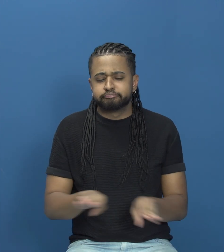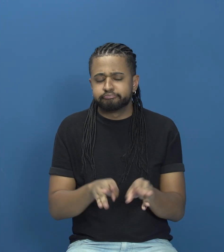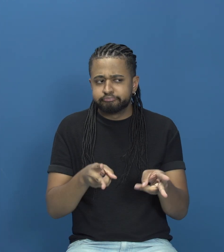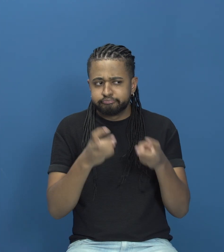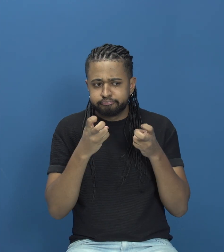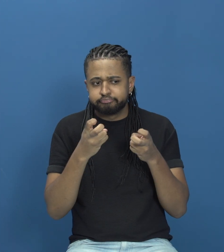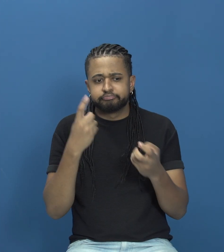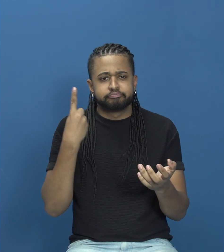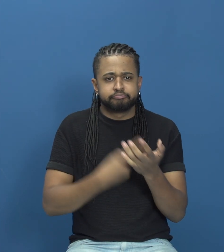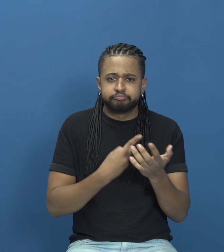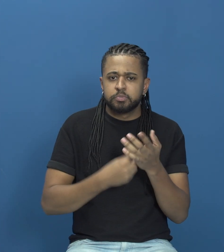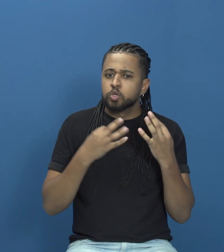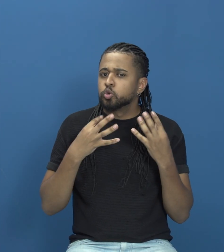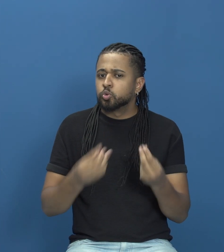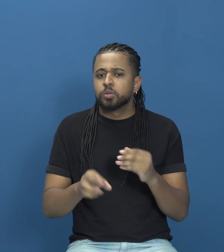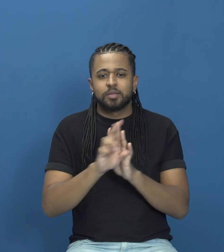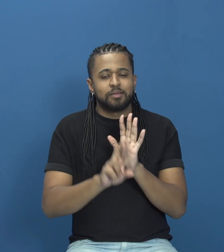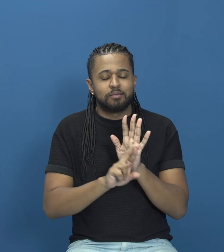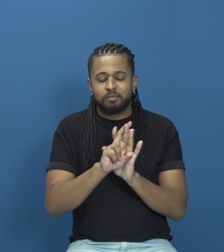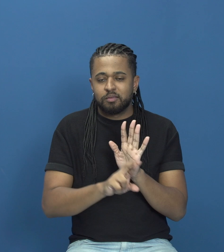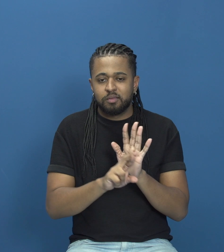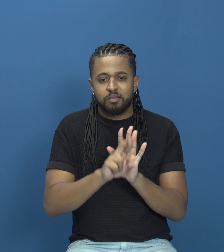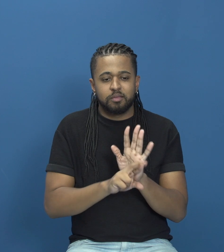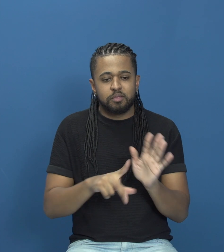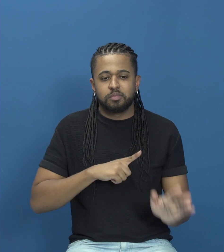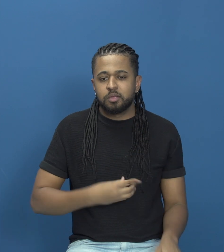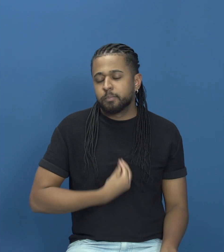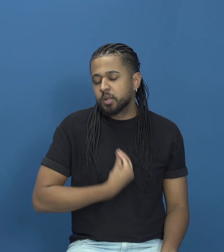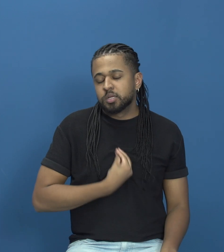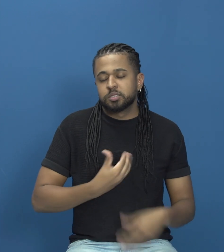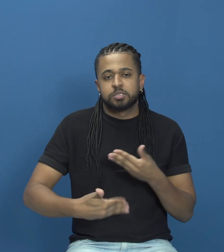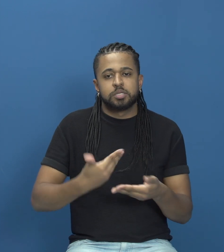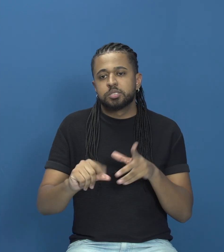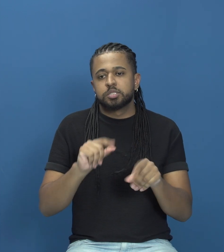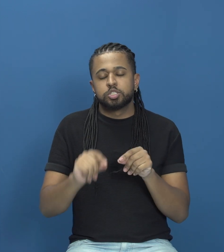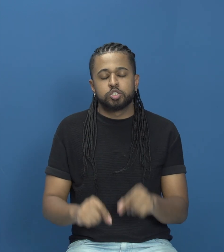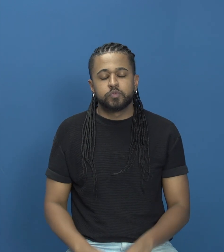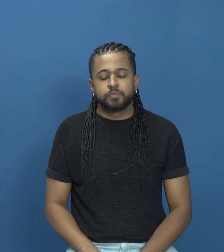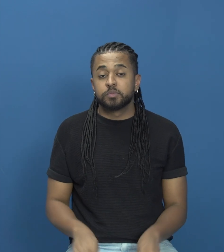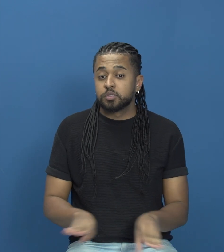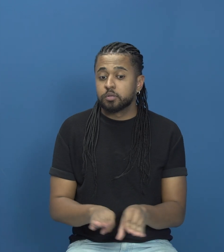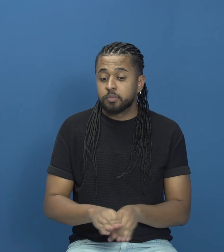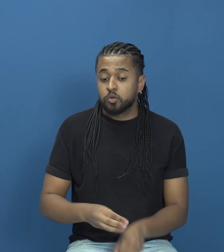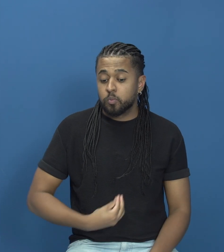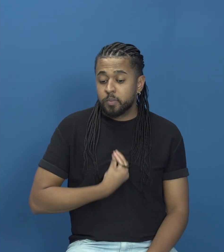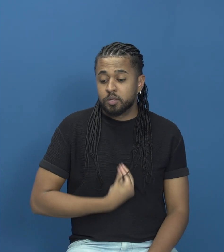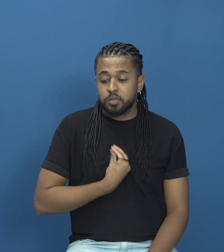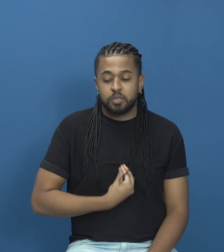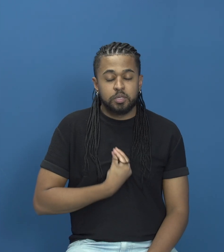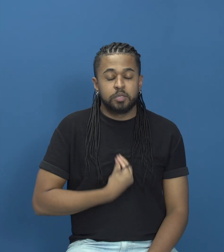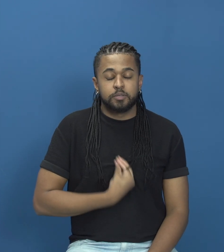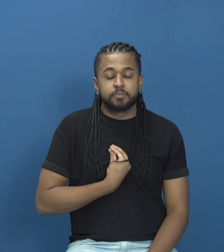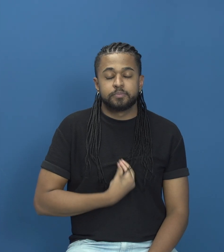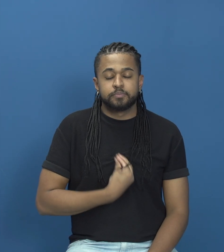atentando-se para o cumprimento de todas as normas estabelecidas no presente processo seletivo e comparecendo